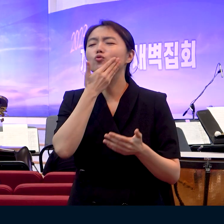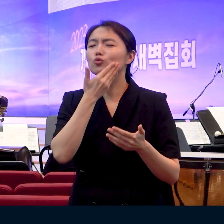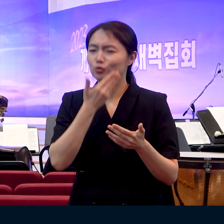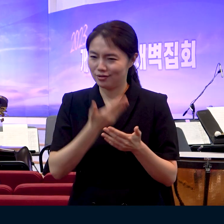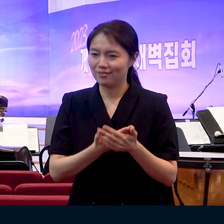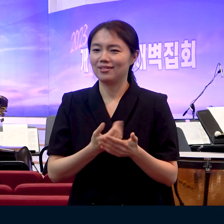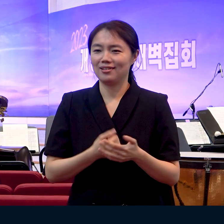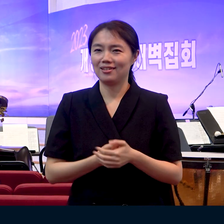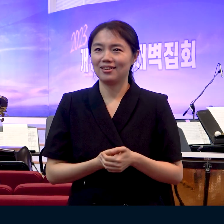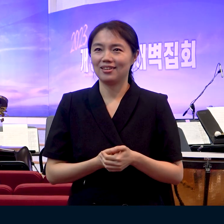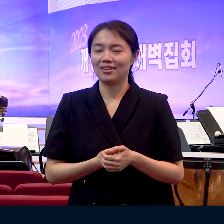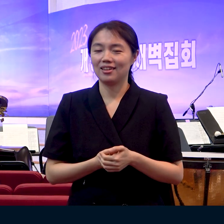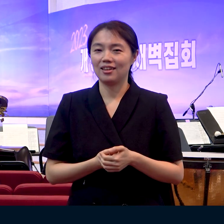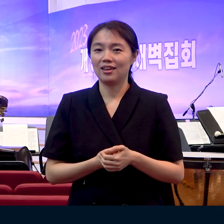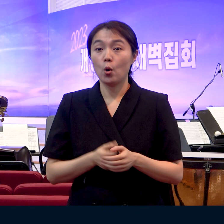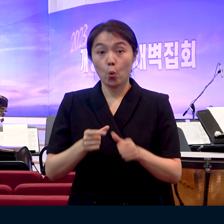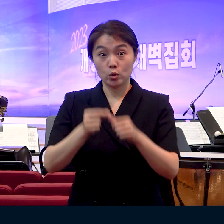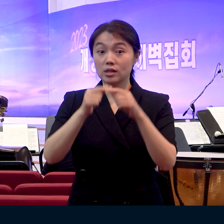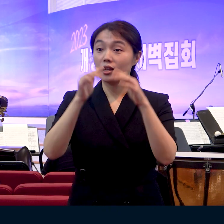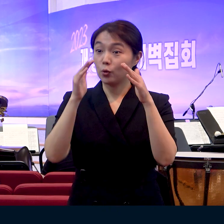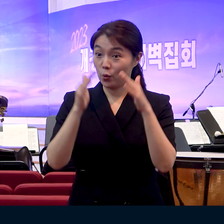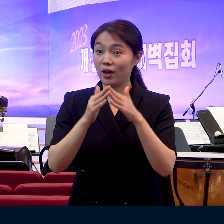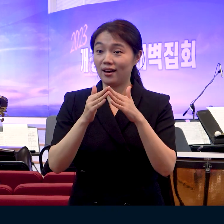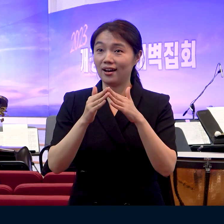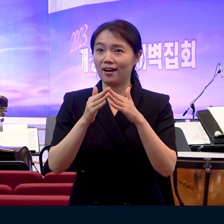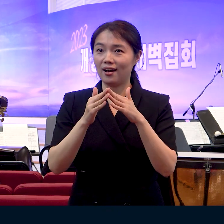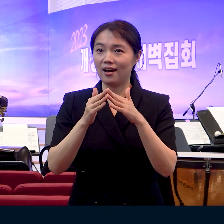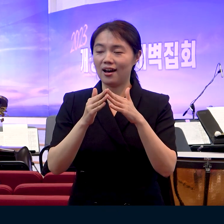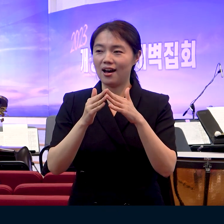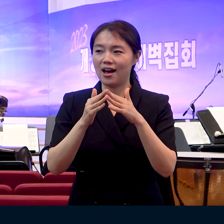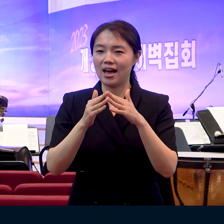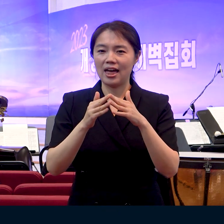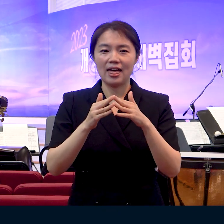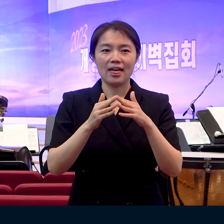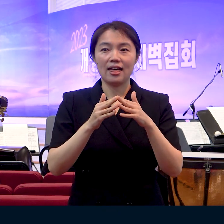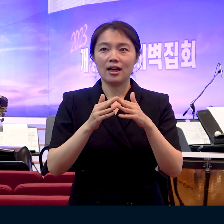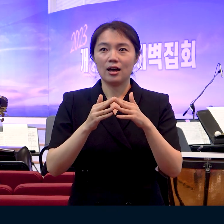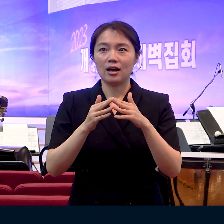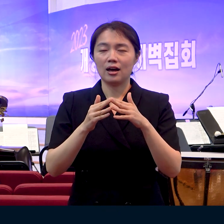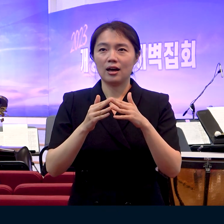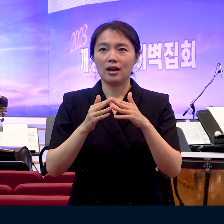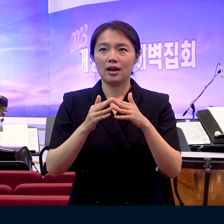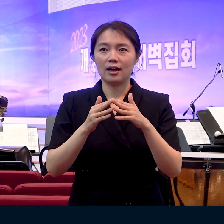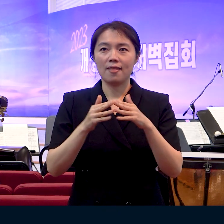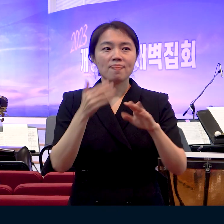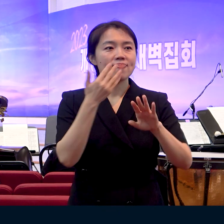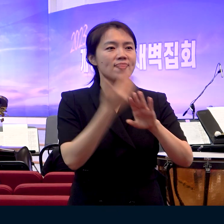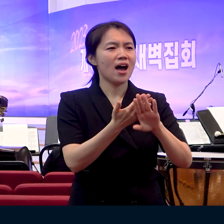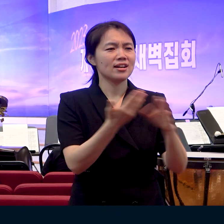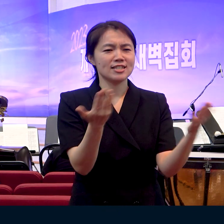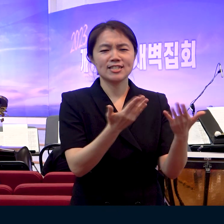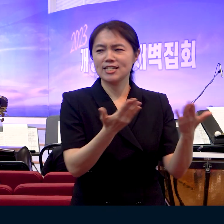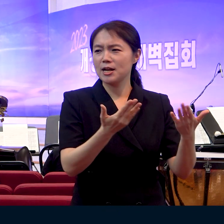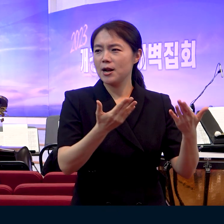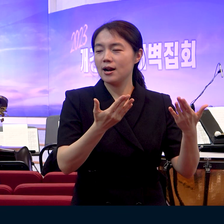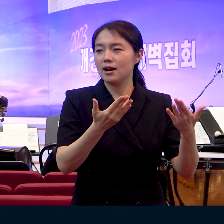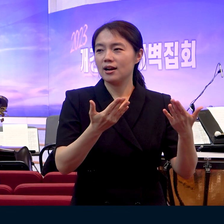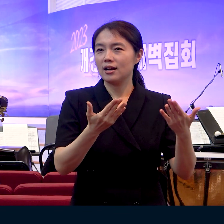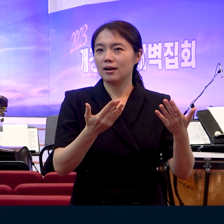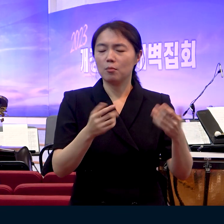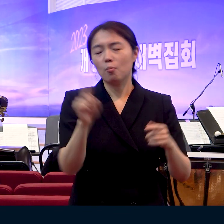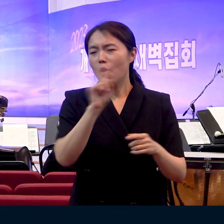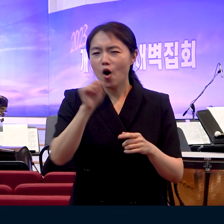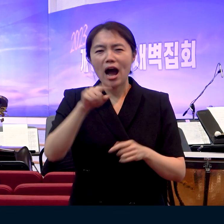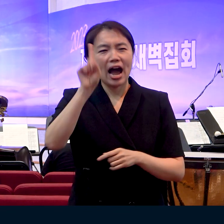선포합니다. 우리 교회가 가지고 있는 거 다 모아가지고 한 가지만 선택해야 한다면 그게